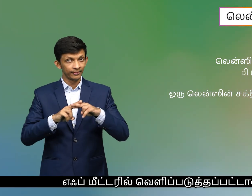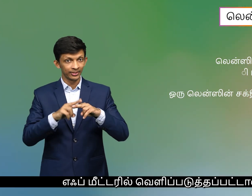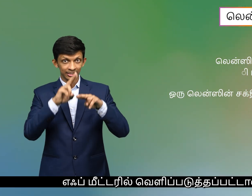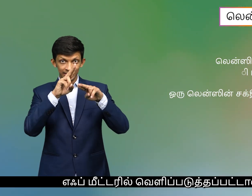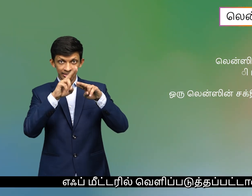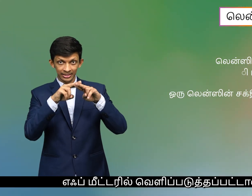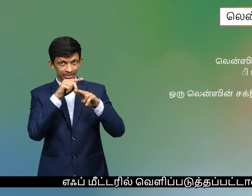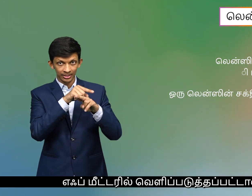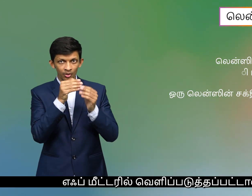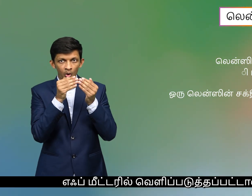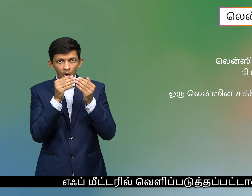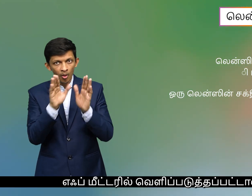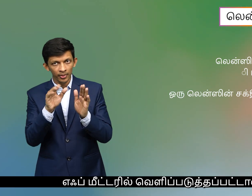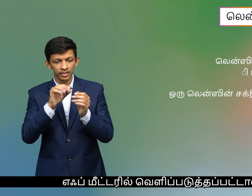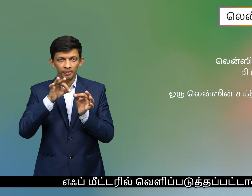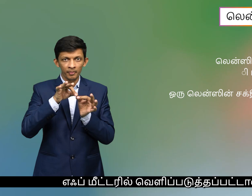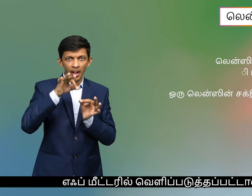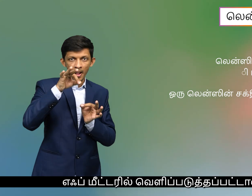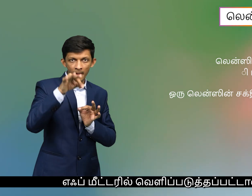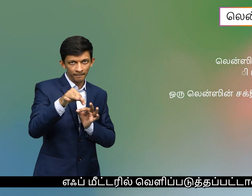F மீட்டரில் வெளிப்படுத்தப்பட்டால்